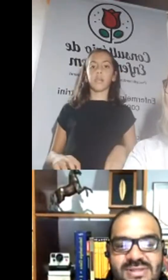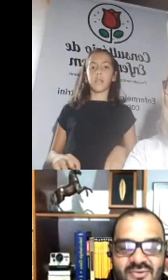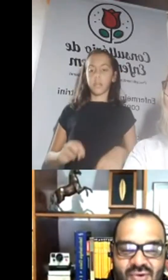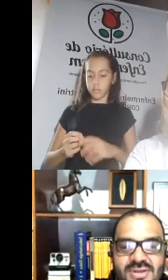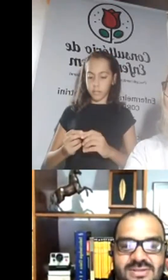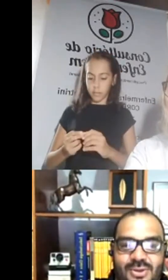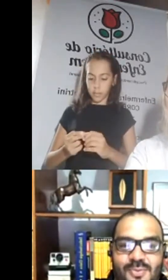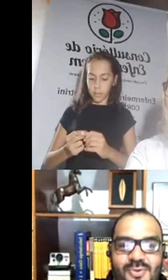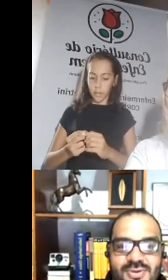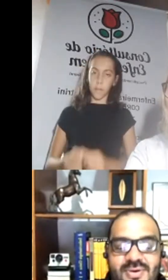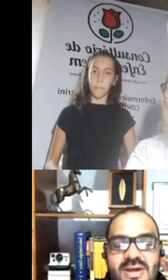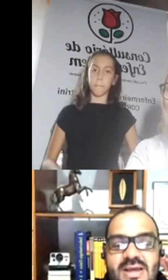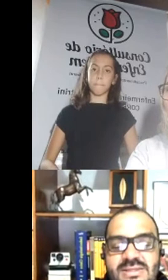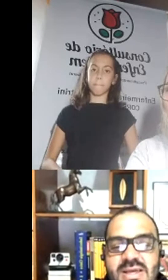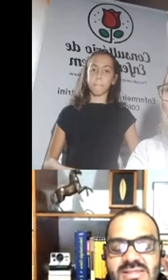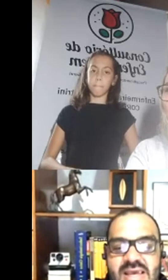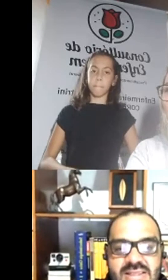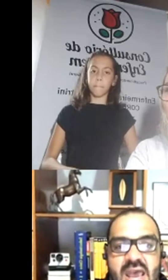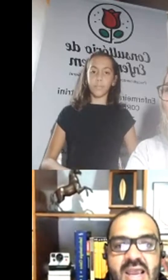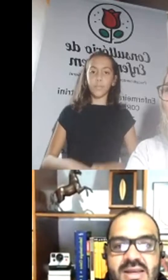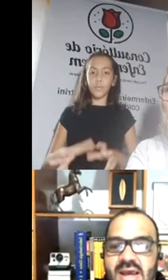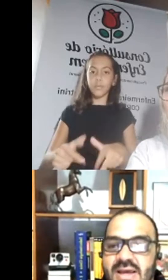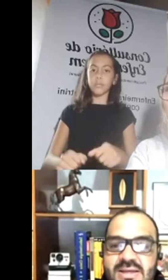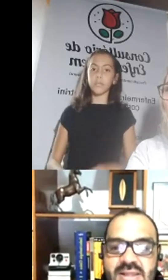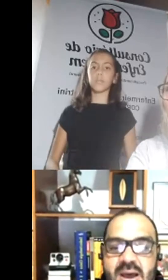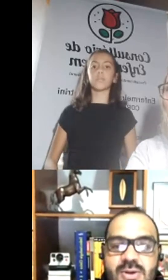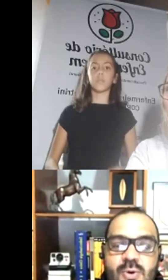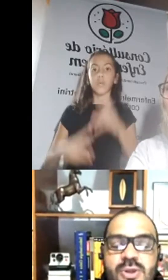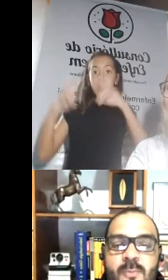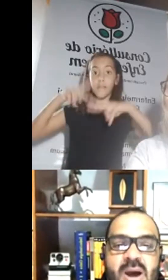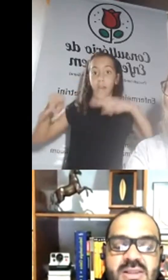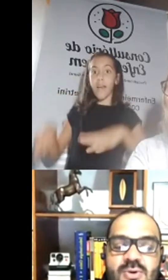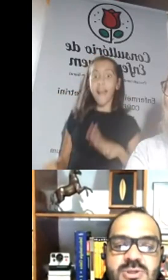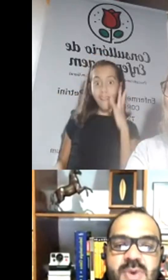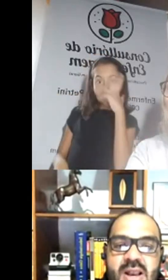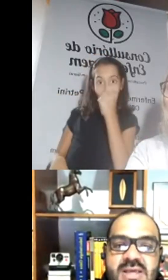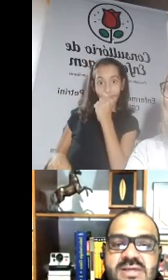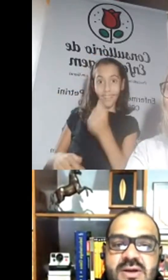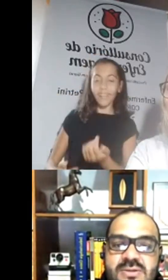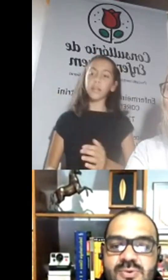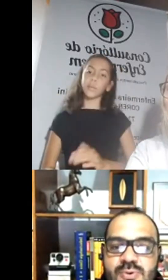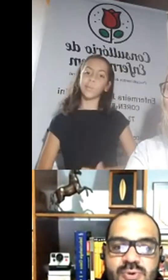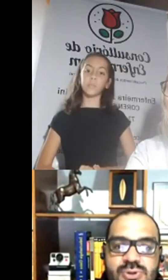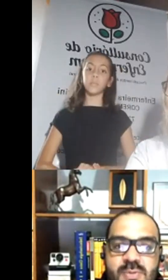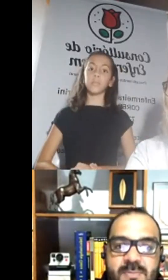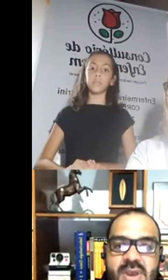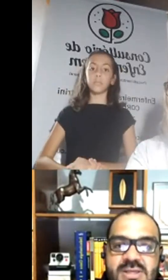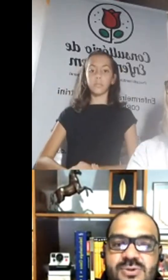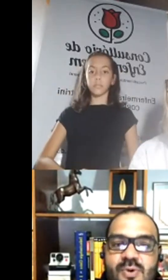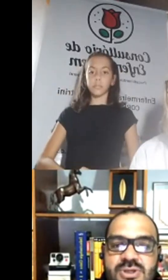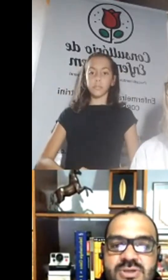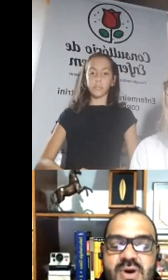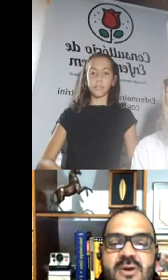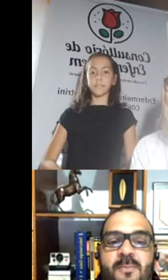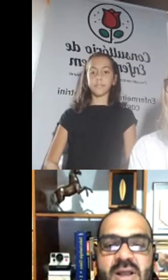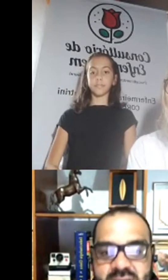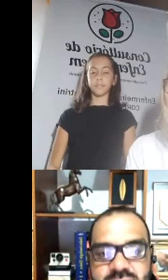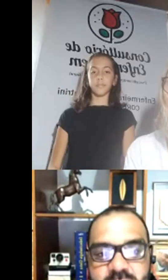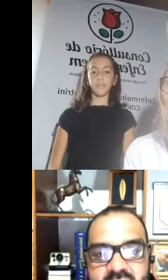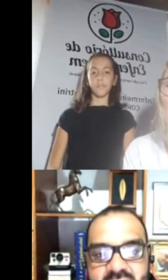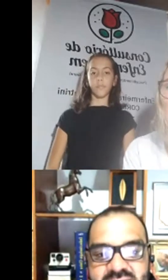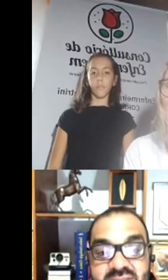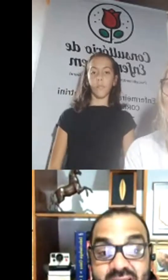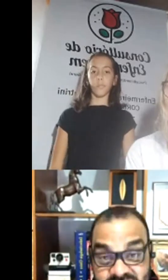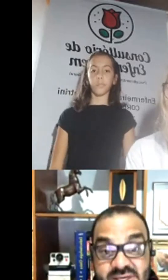dos nossos avós, todo mundo tinha essa ideia, né? E o padrão de beleza do sobrepeso, do gordinho, era um padrão